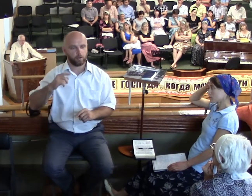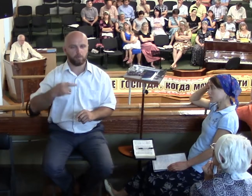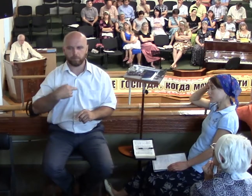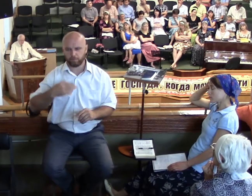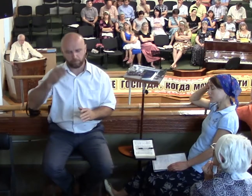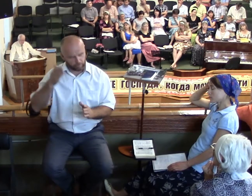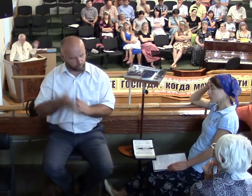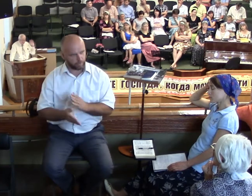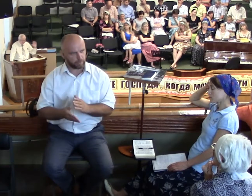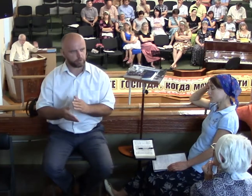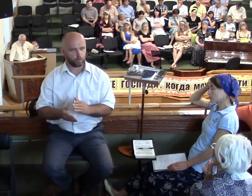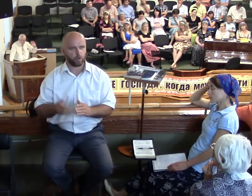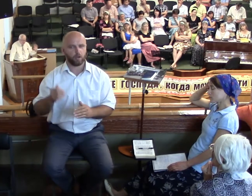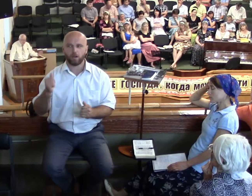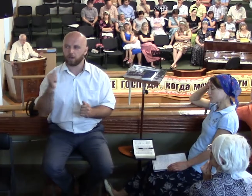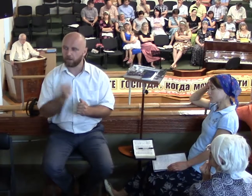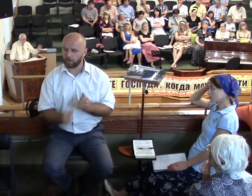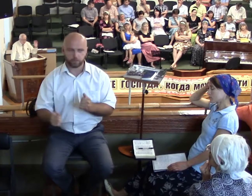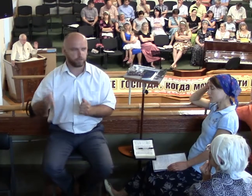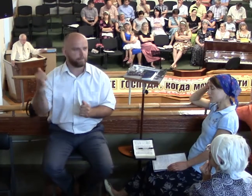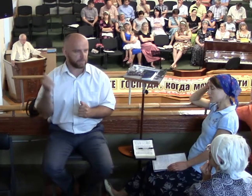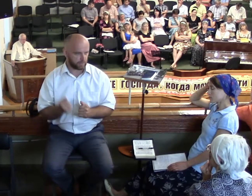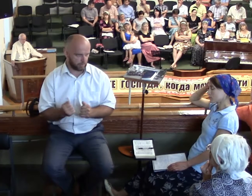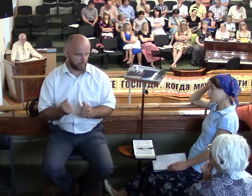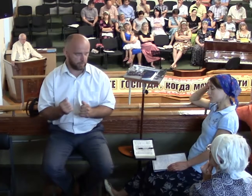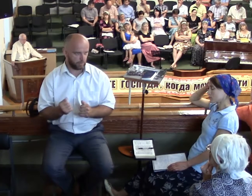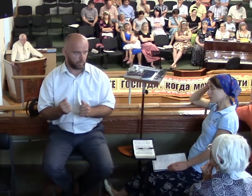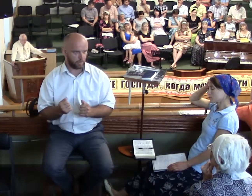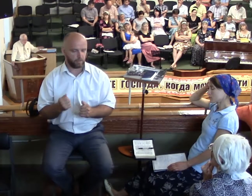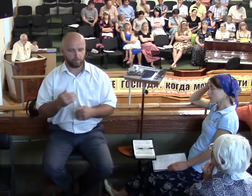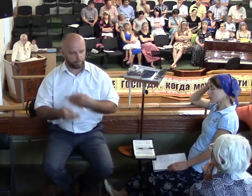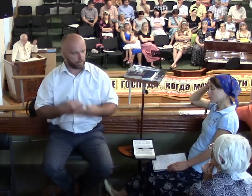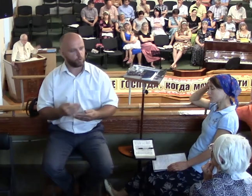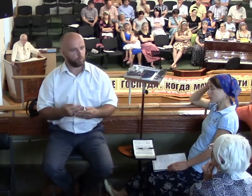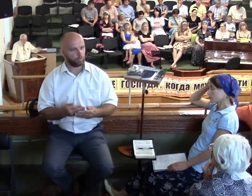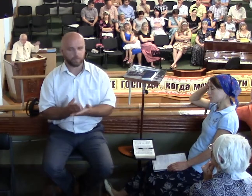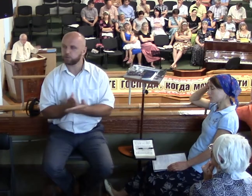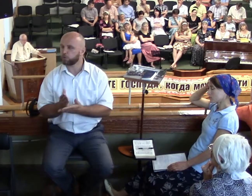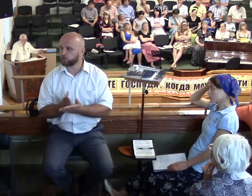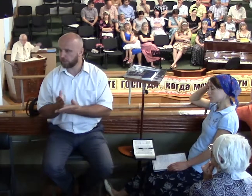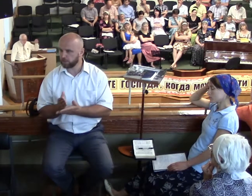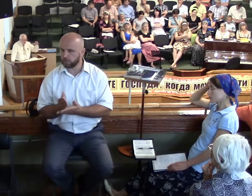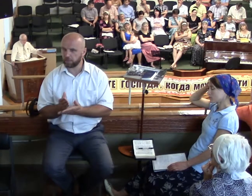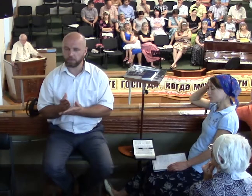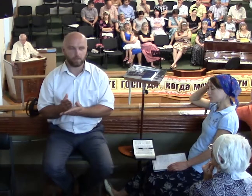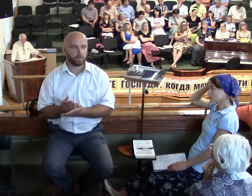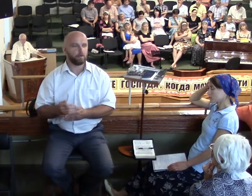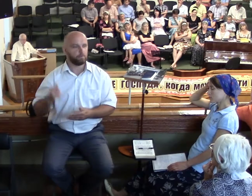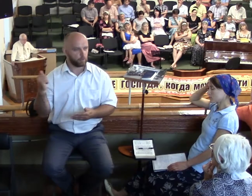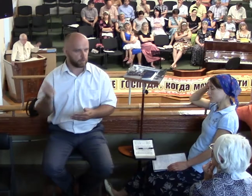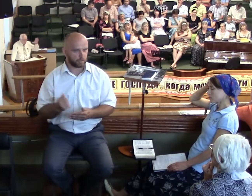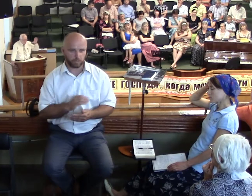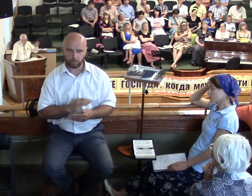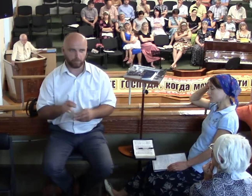собрание. И в воскресенье мы ничего не делаем, это день для Господа. В воскресенье мы не строим, не копаем, не забиваем